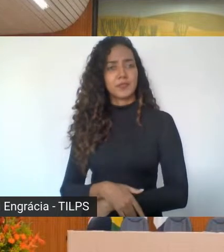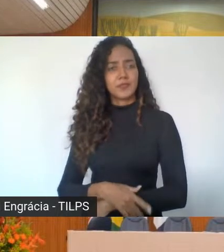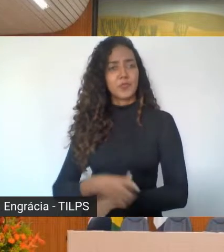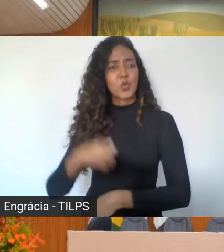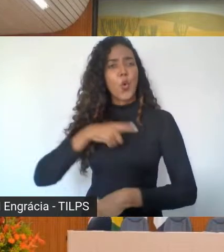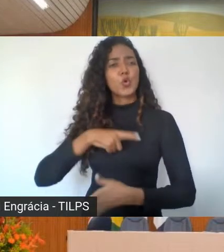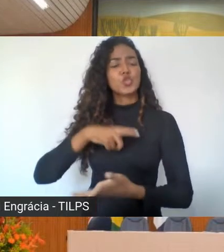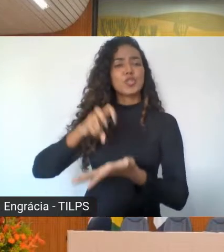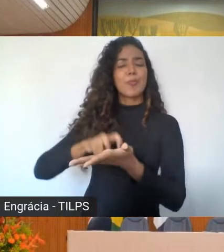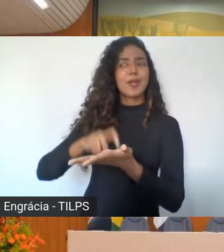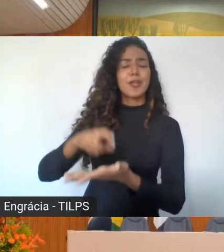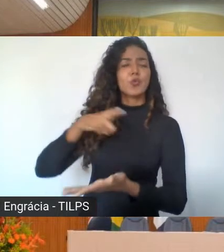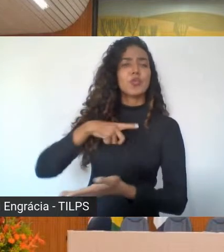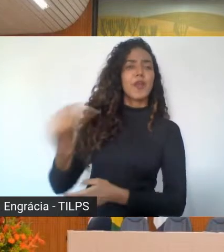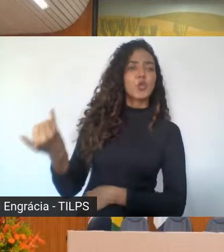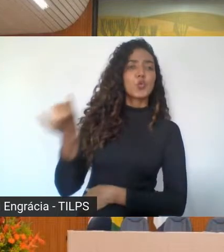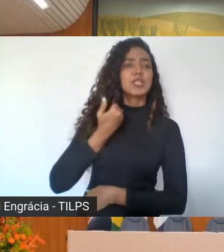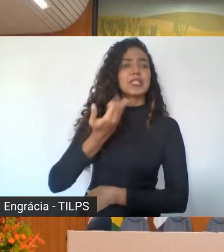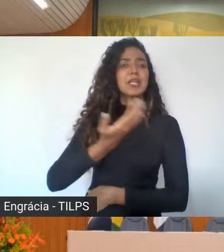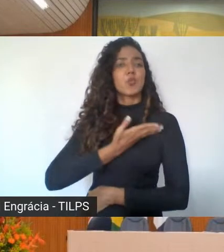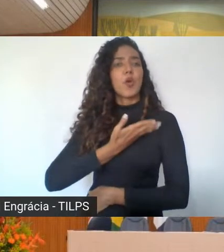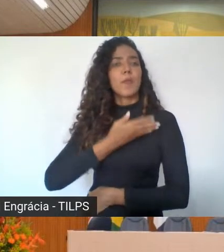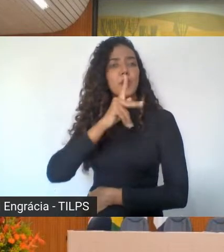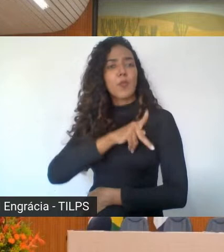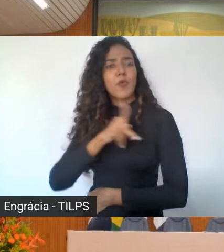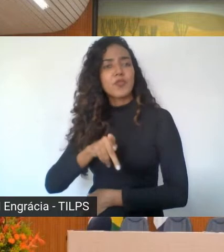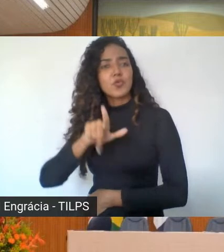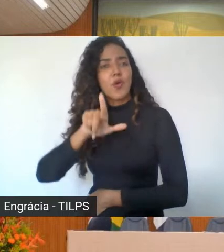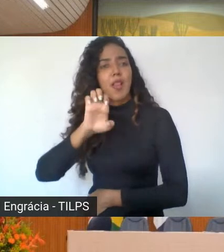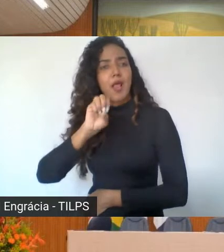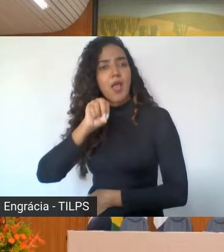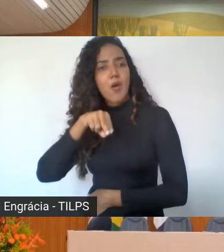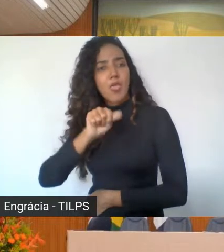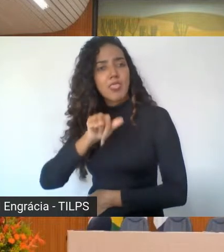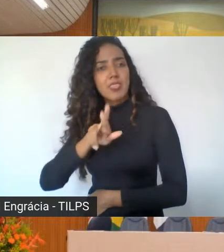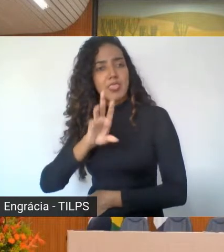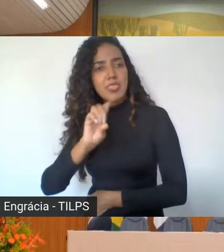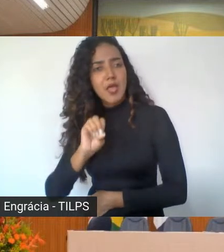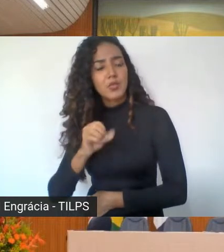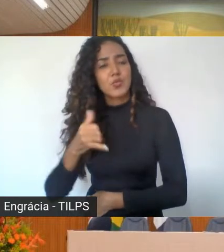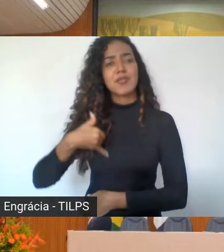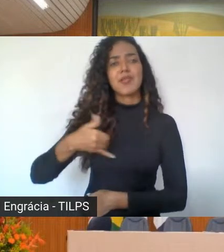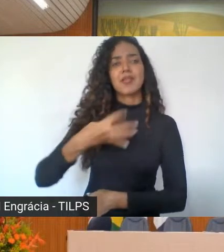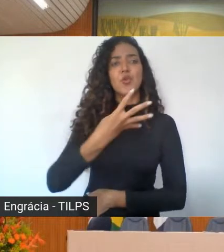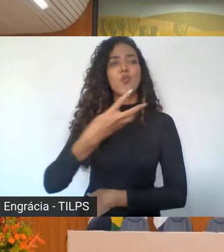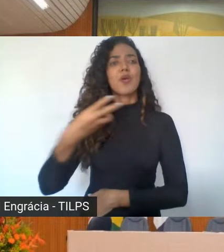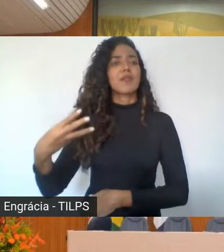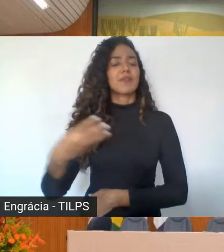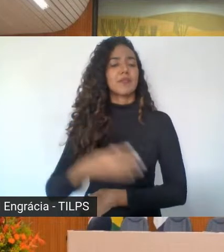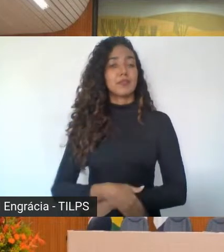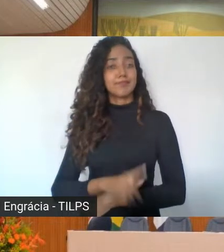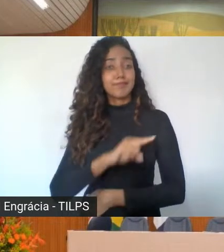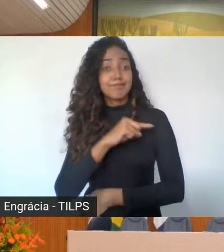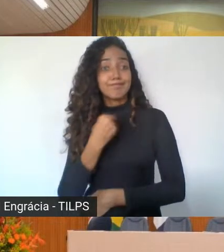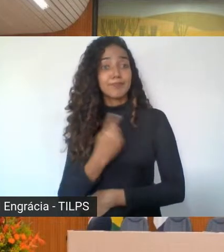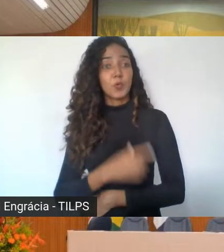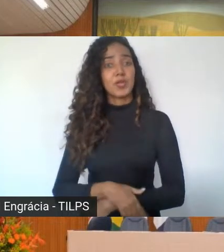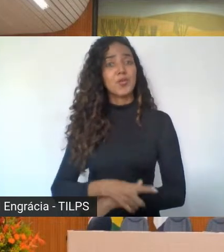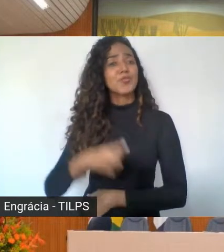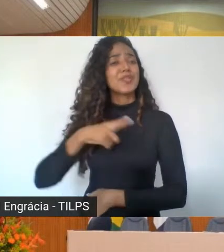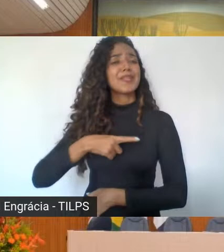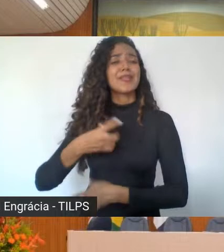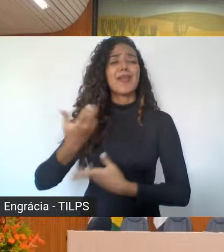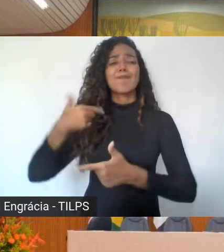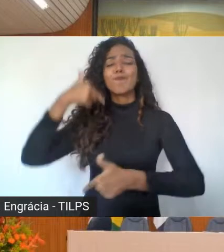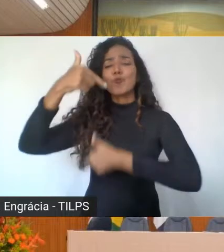poucos anos, professor Leonardo Cisneiro, que ainda muito para contribuir com o UFRP e com a educação brasileira